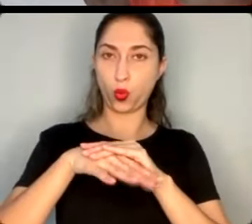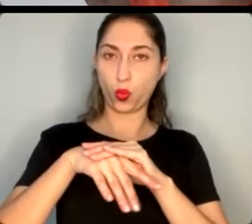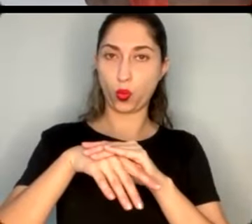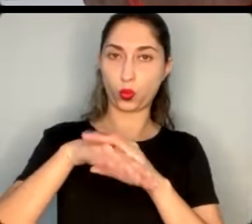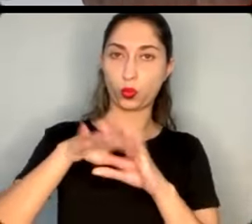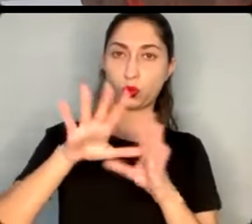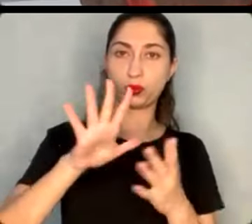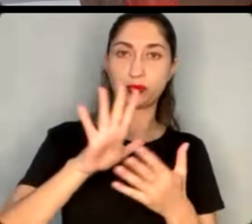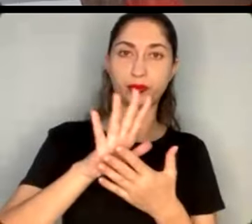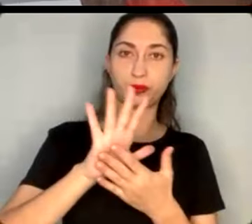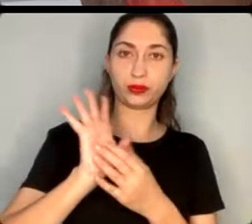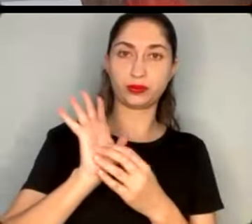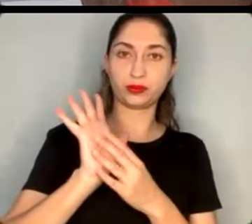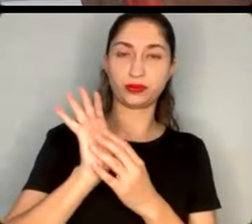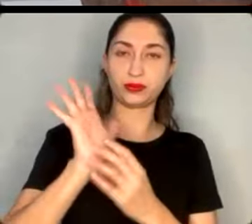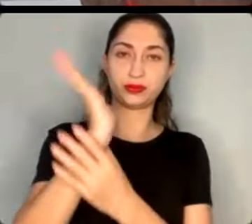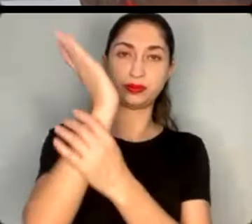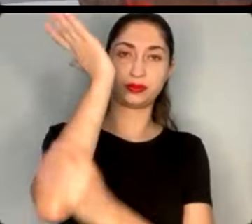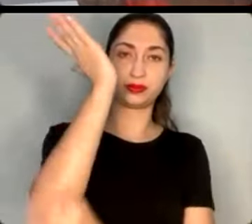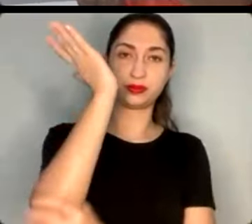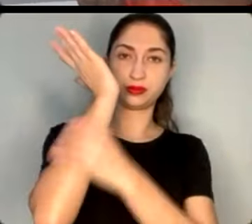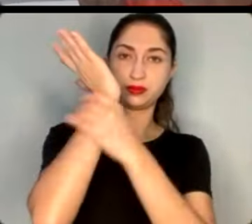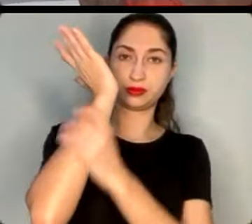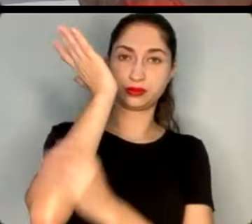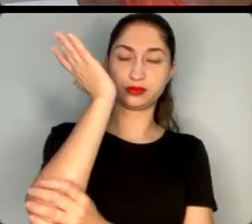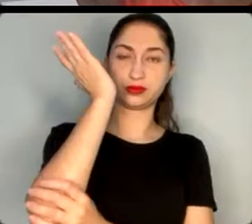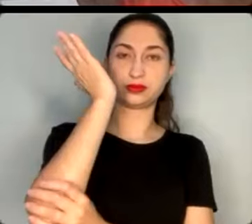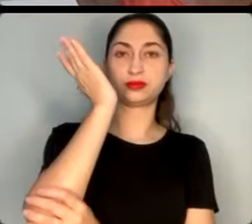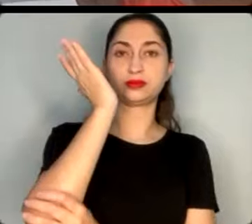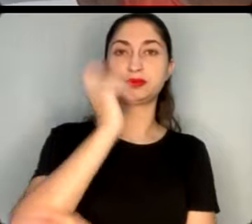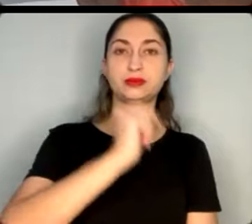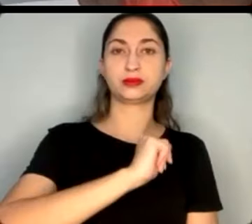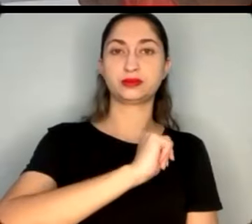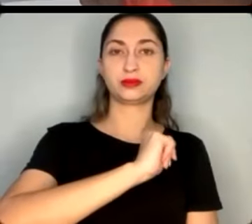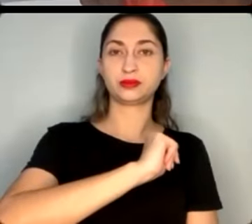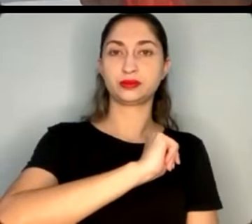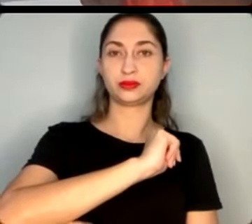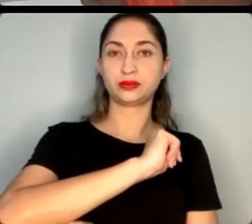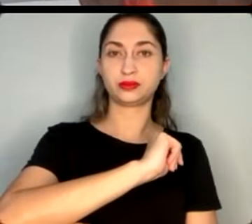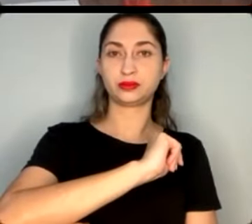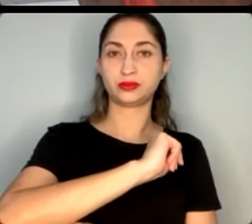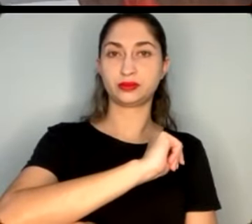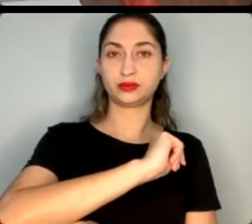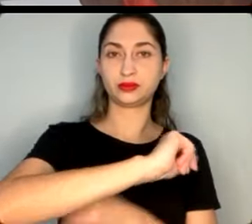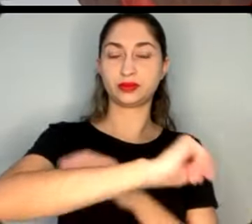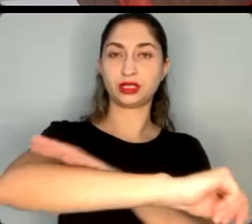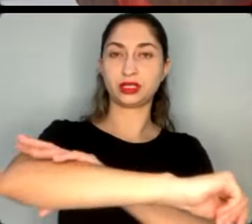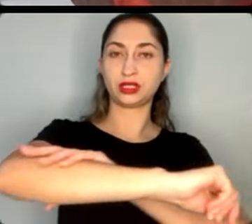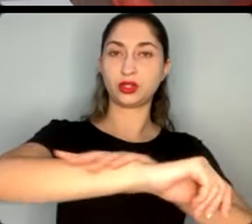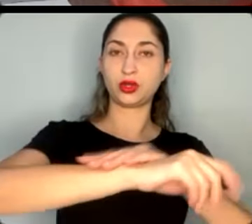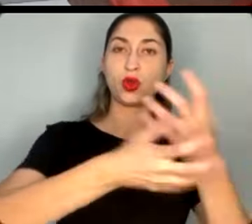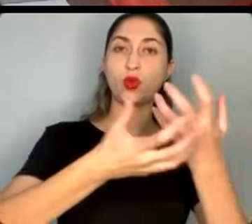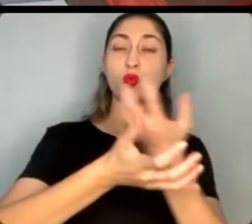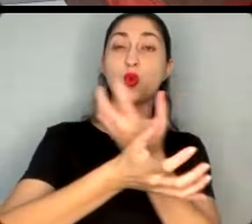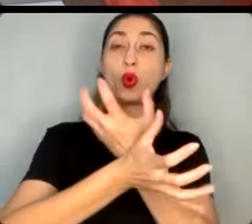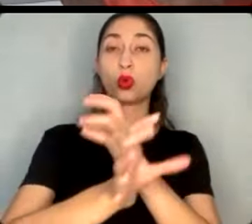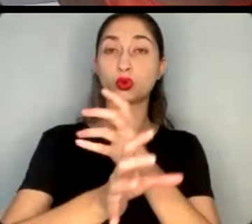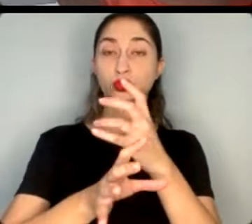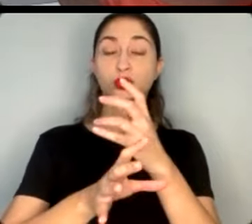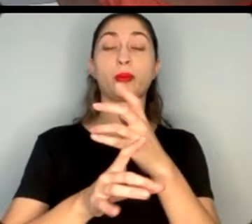palma e dorso da mão, e aqui a gente tem os ossos do antebraço, porque